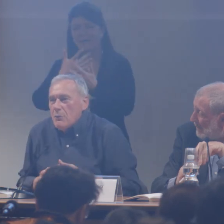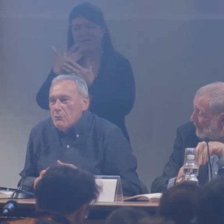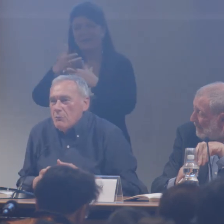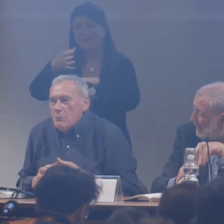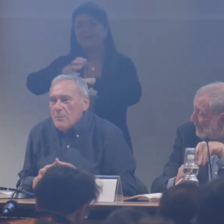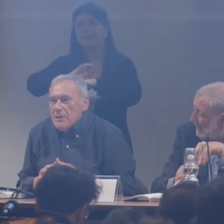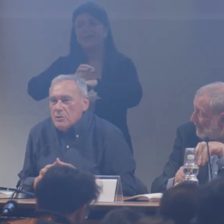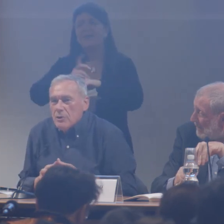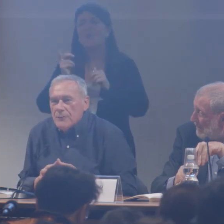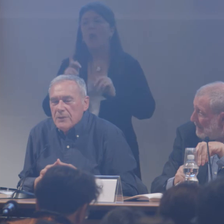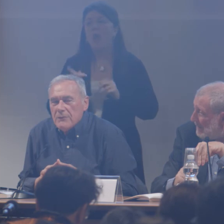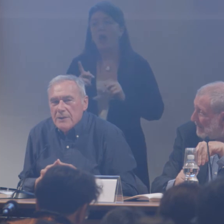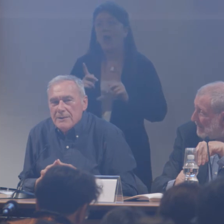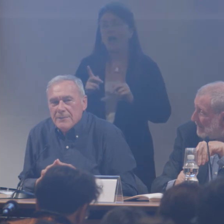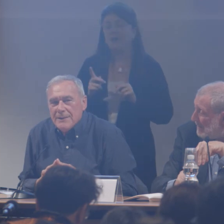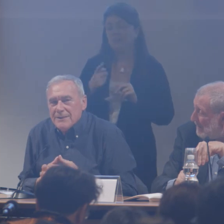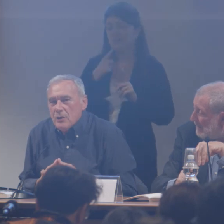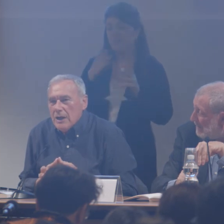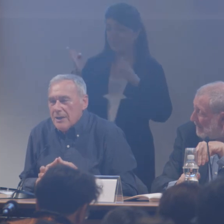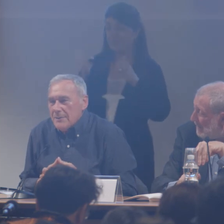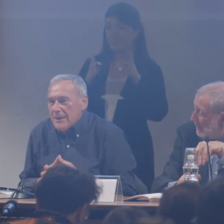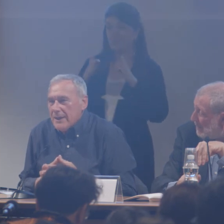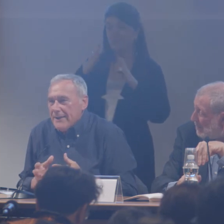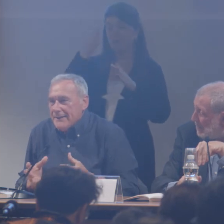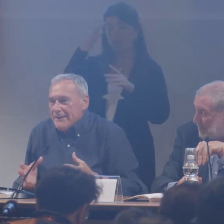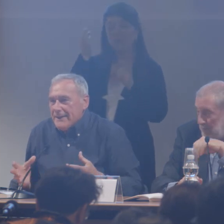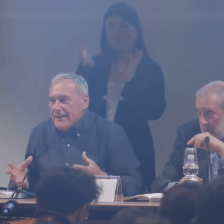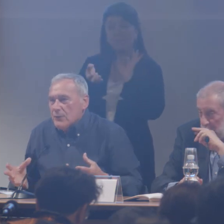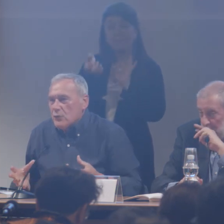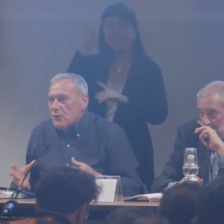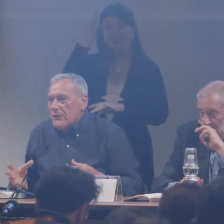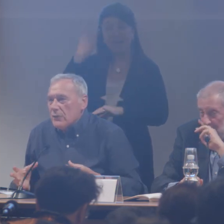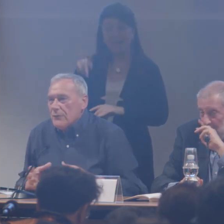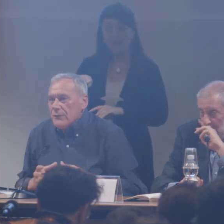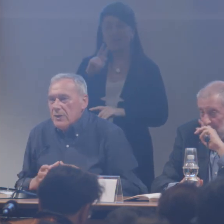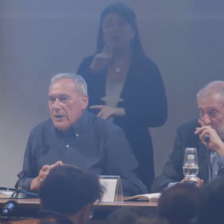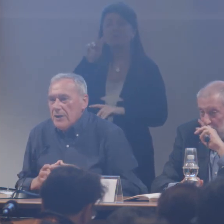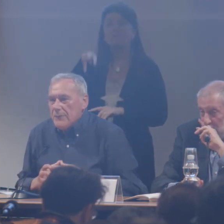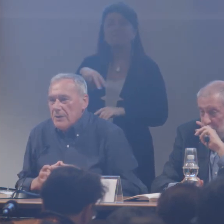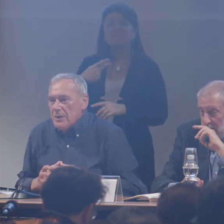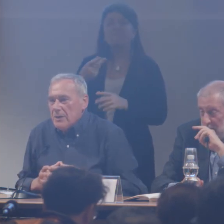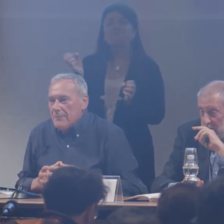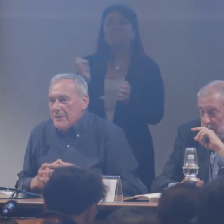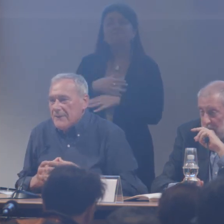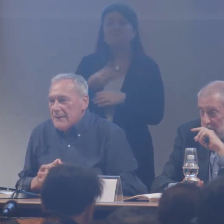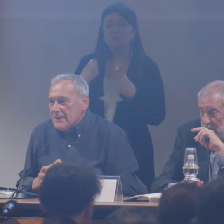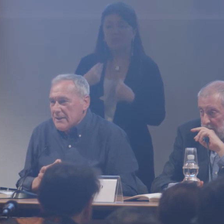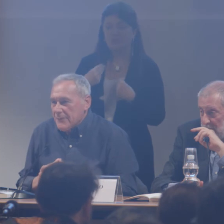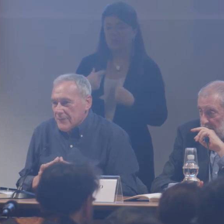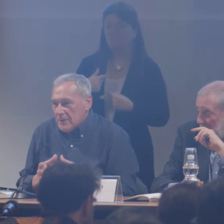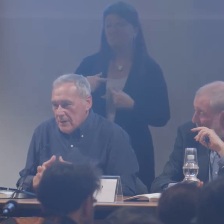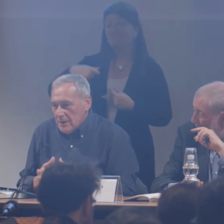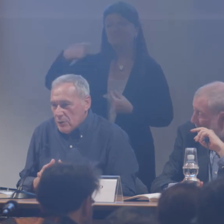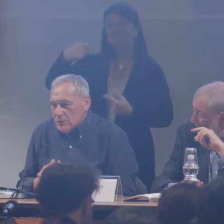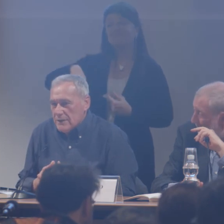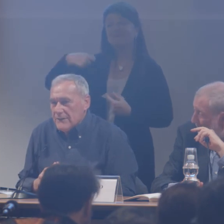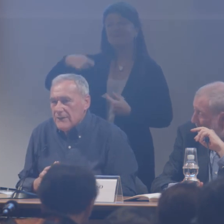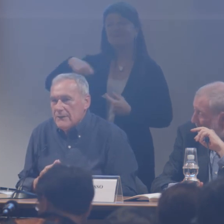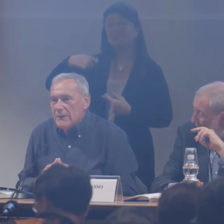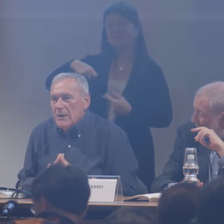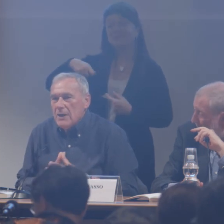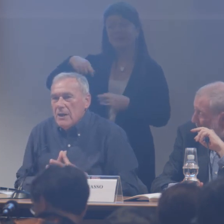è un momento veramente particolare, perché era successo che il presidente della